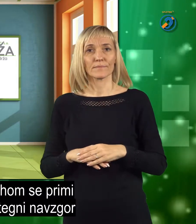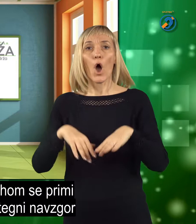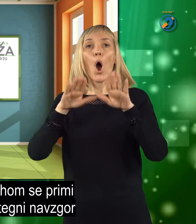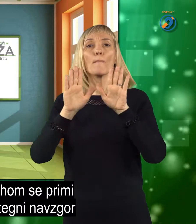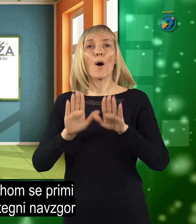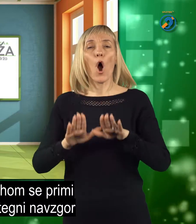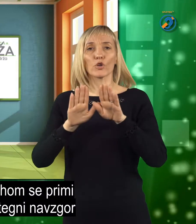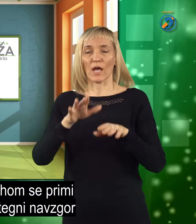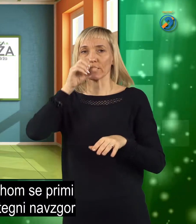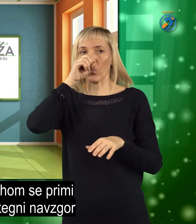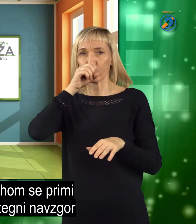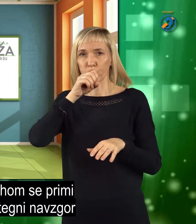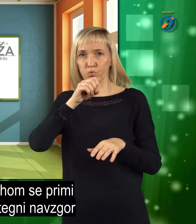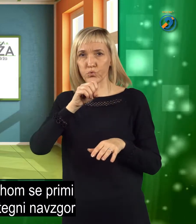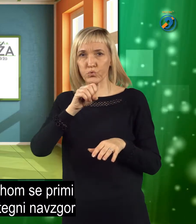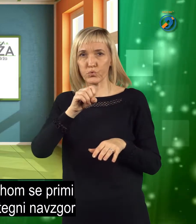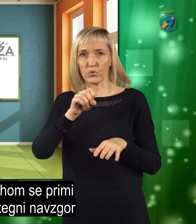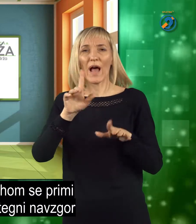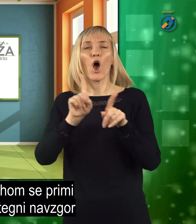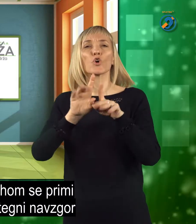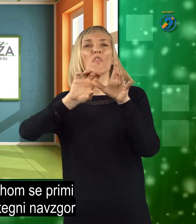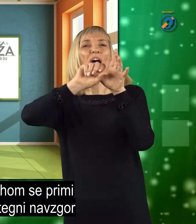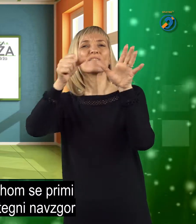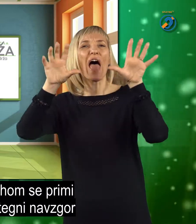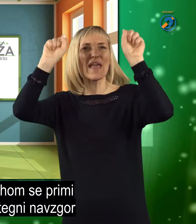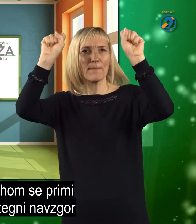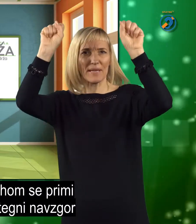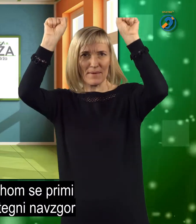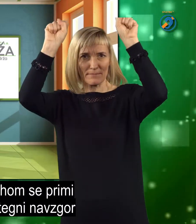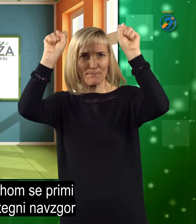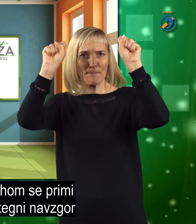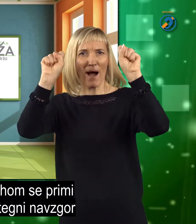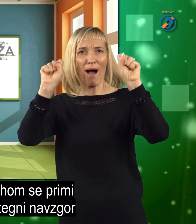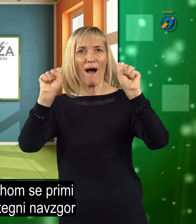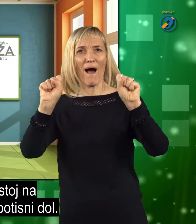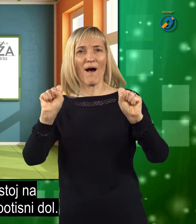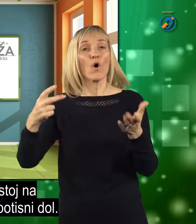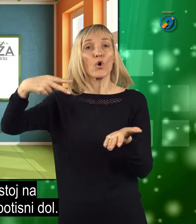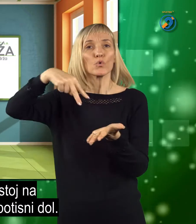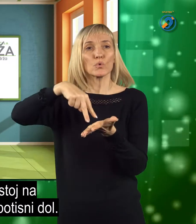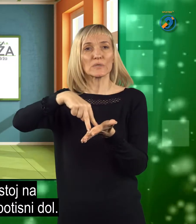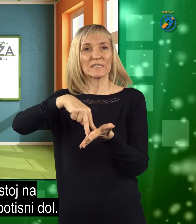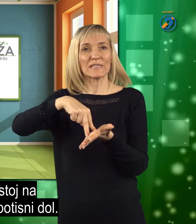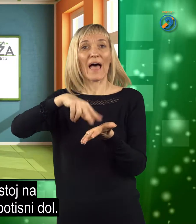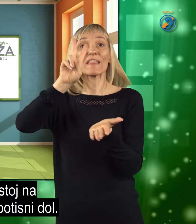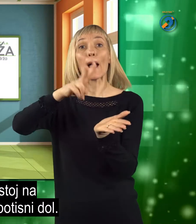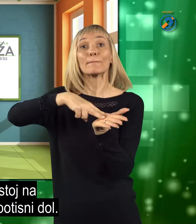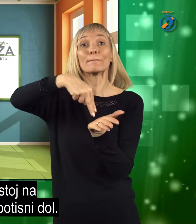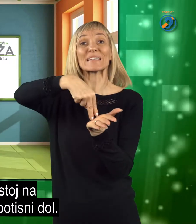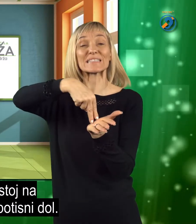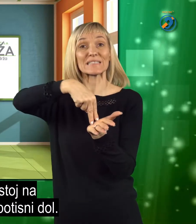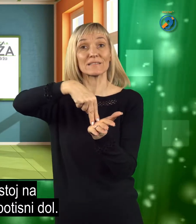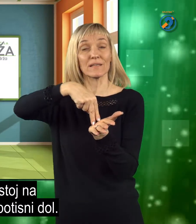S počasnim izdihom se primi za vejo in se potegni navzgor in čvrsto stoj na